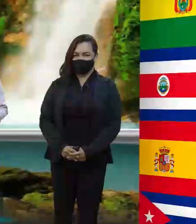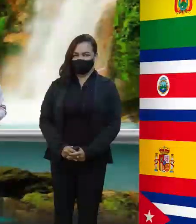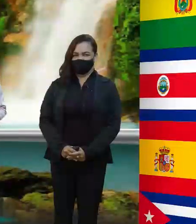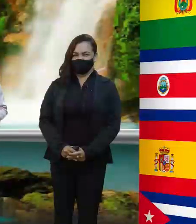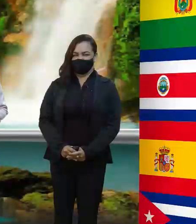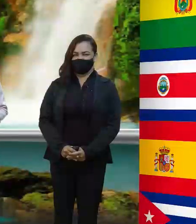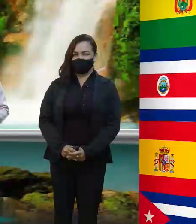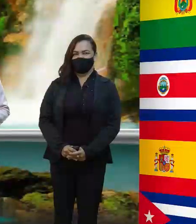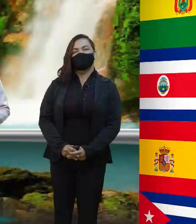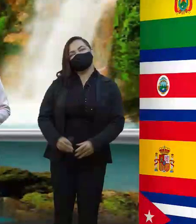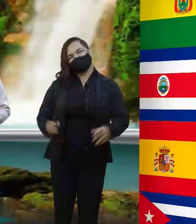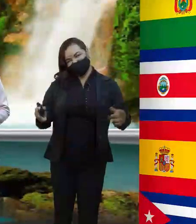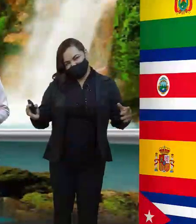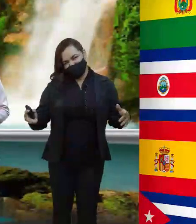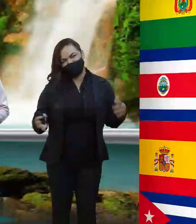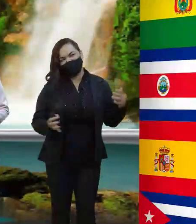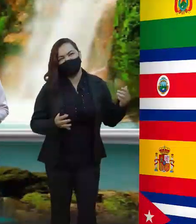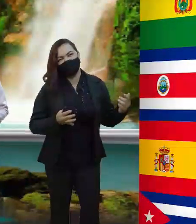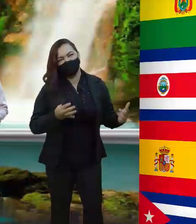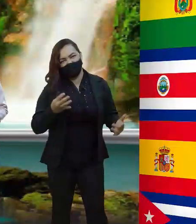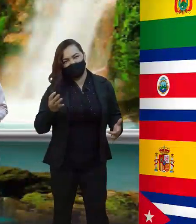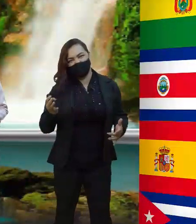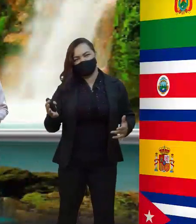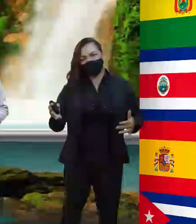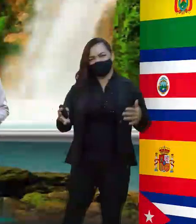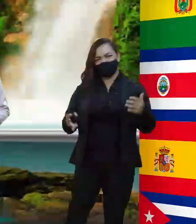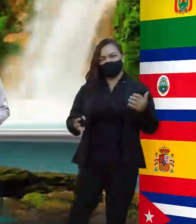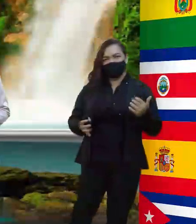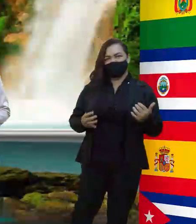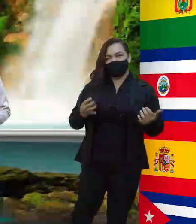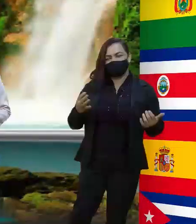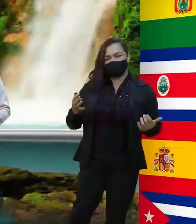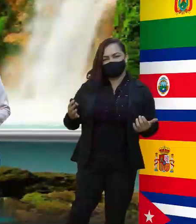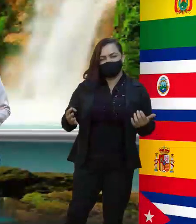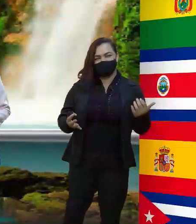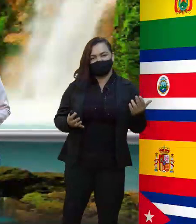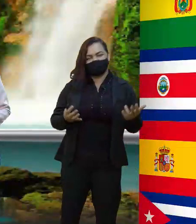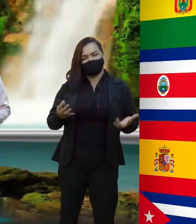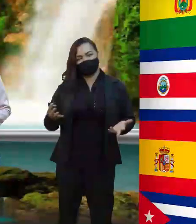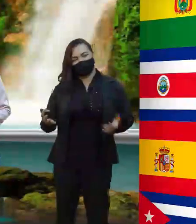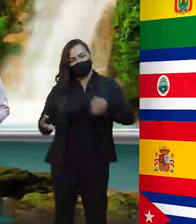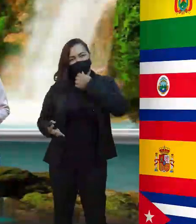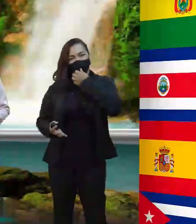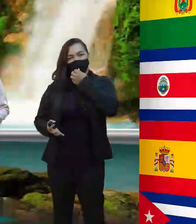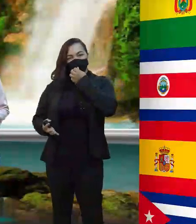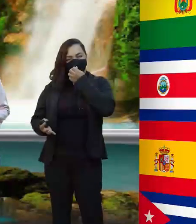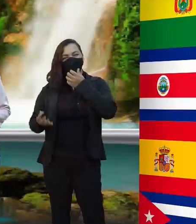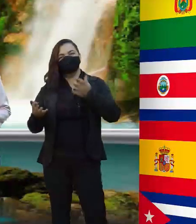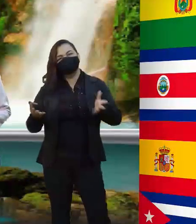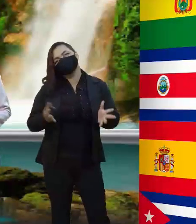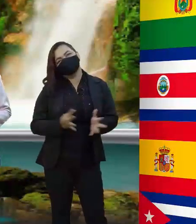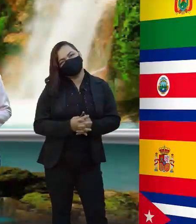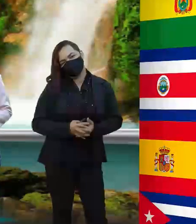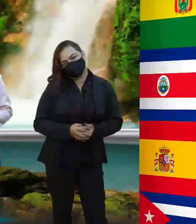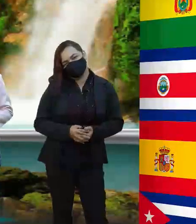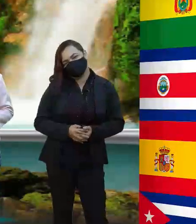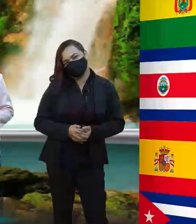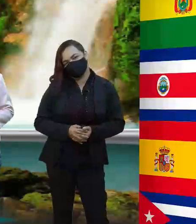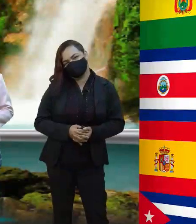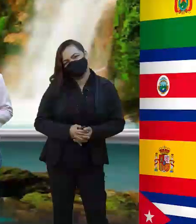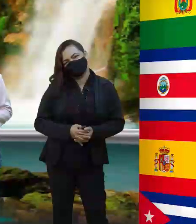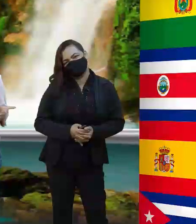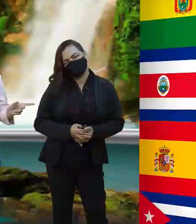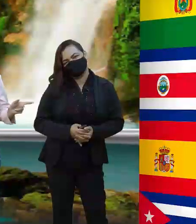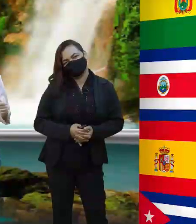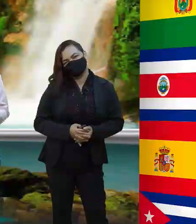sem dúvidas. Será que esses verbos, essas questões que vocês estão trabalhando, foram bichos de 7 cabeças